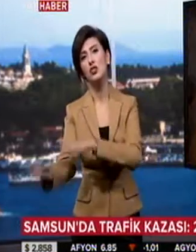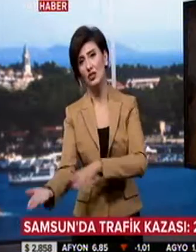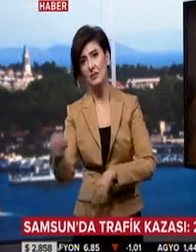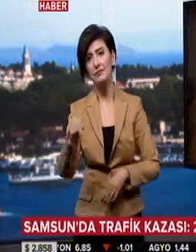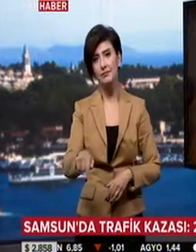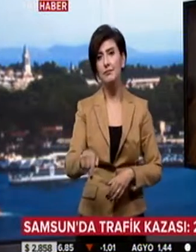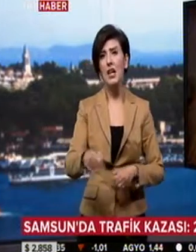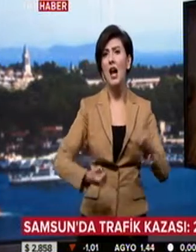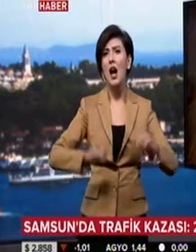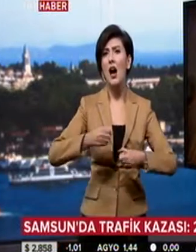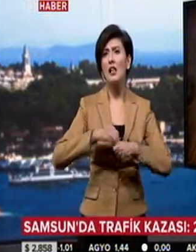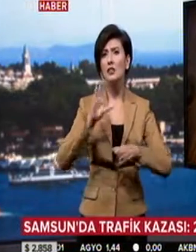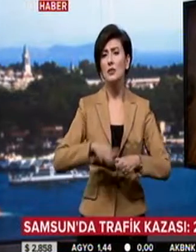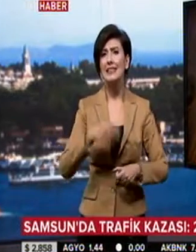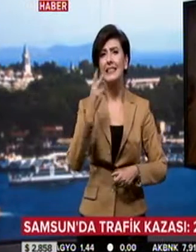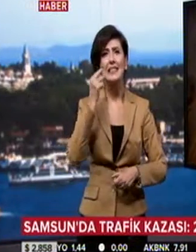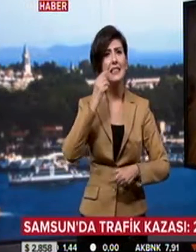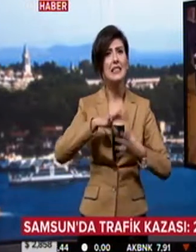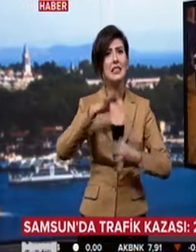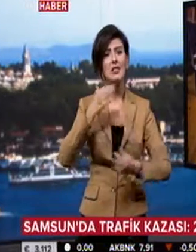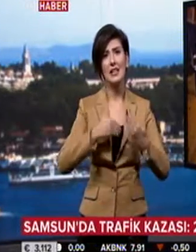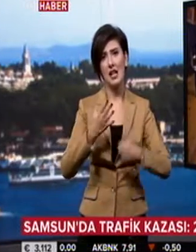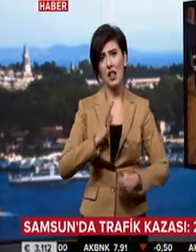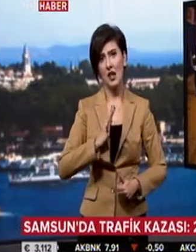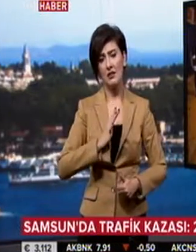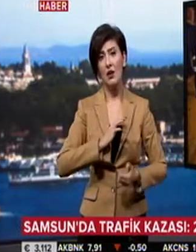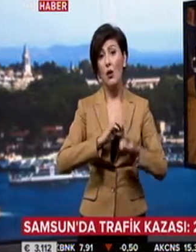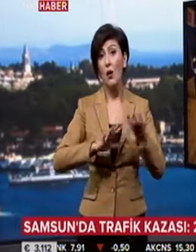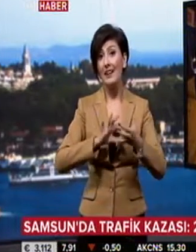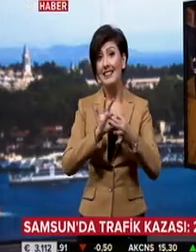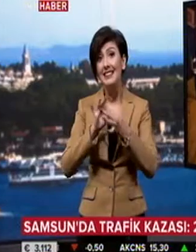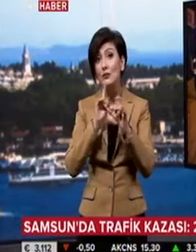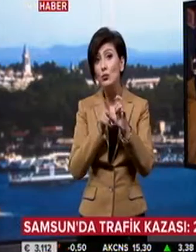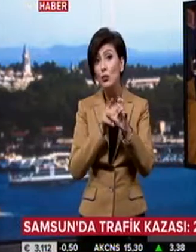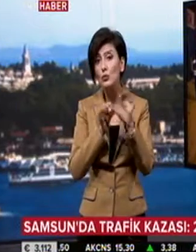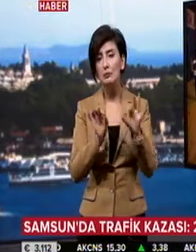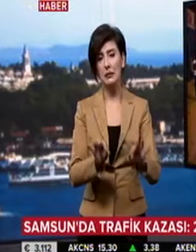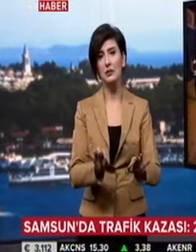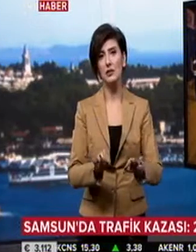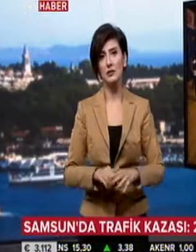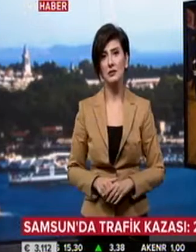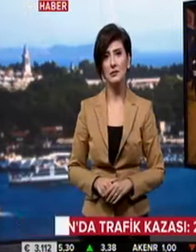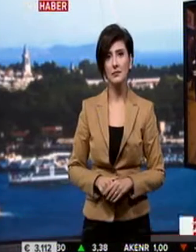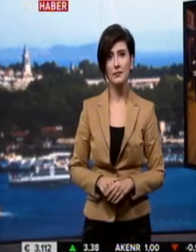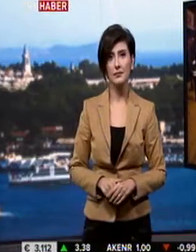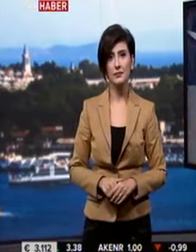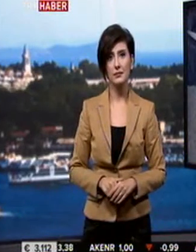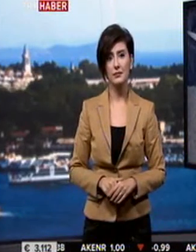atarak yolun dışına çıktı. Araçta bulunan 2 kişi ise yaralandı. Olayla ilgili soruşturma